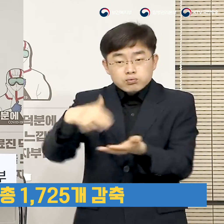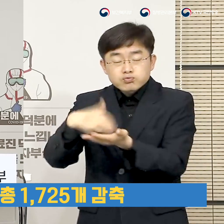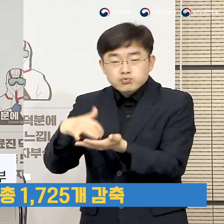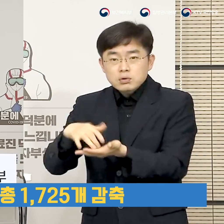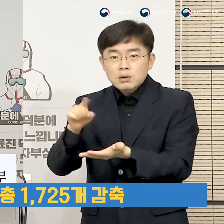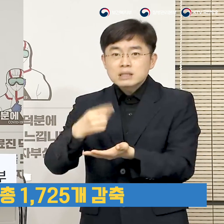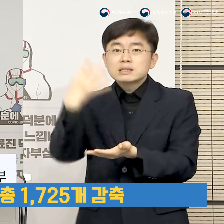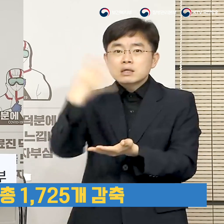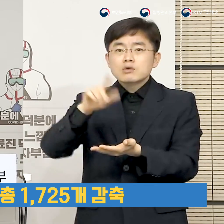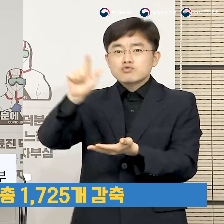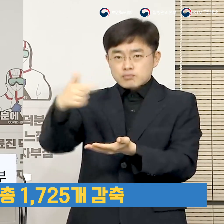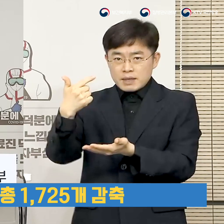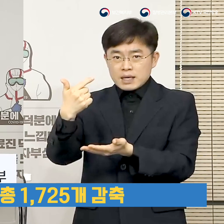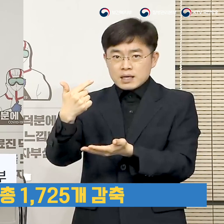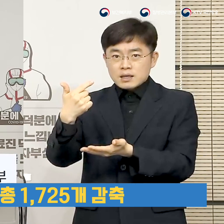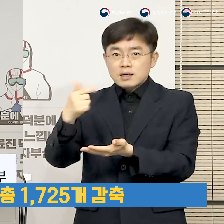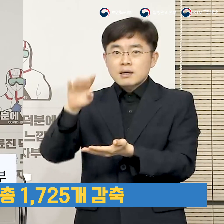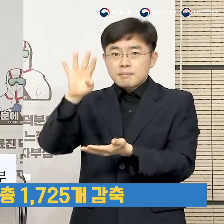총